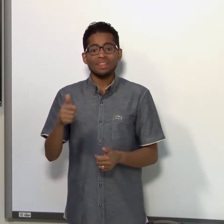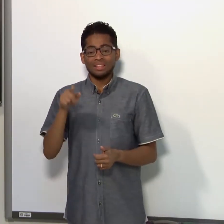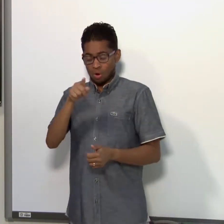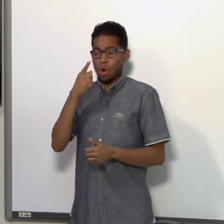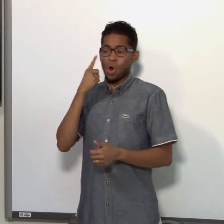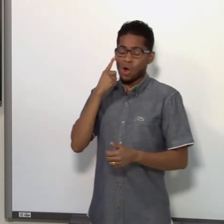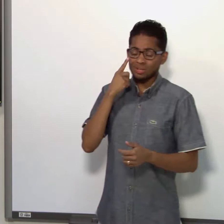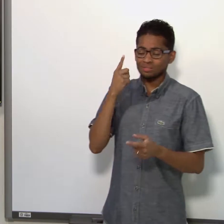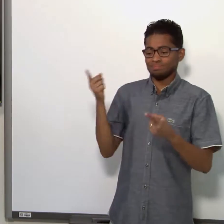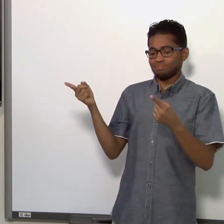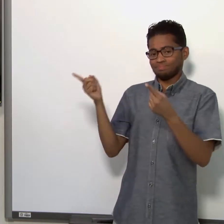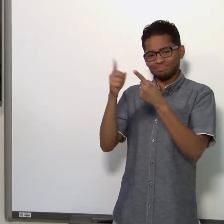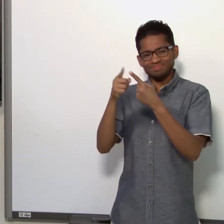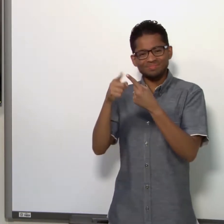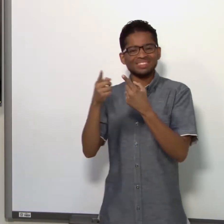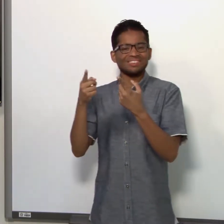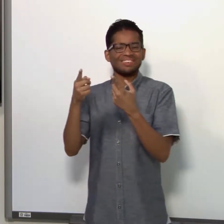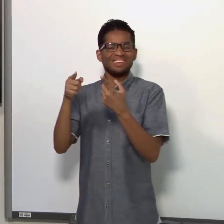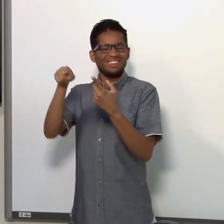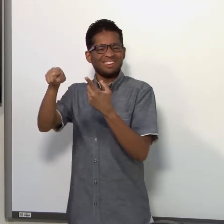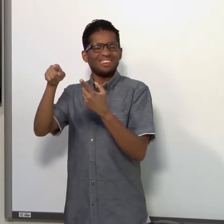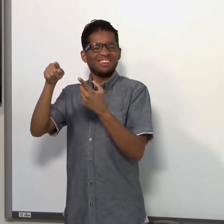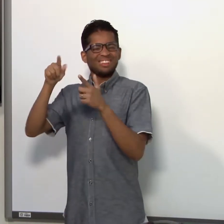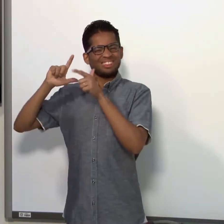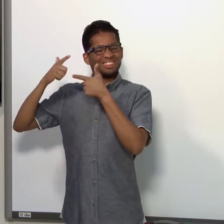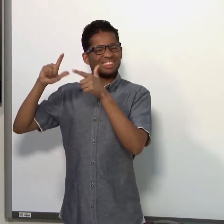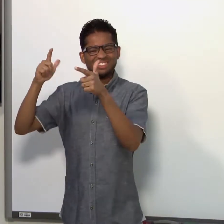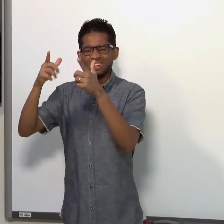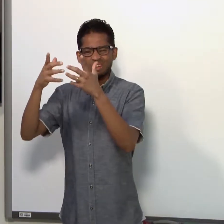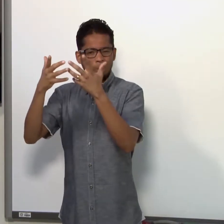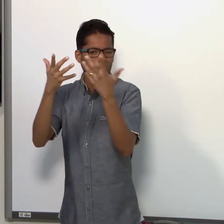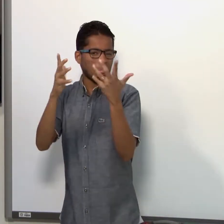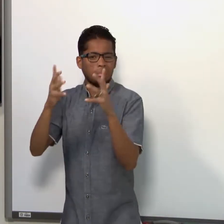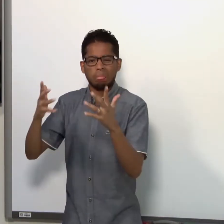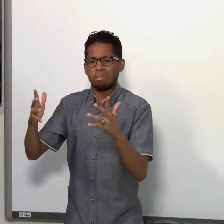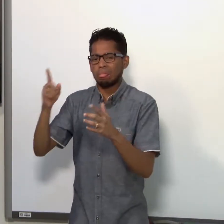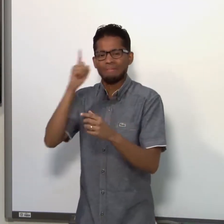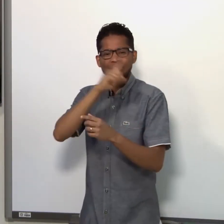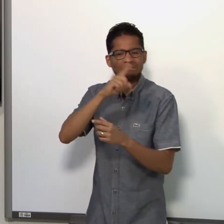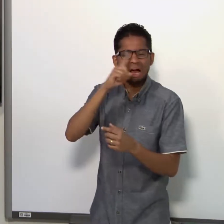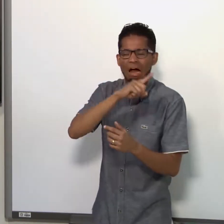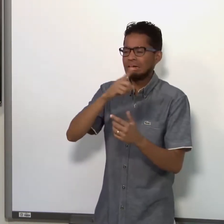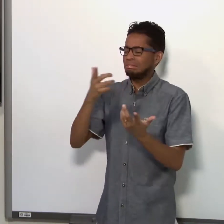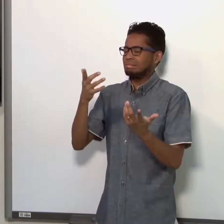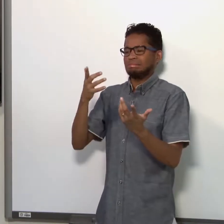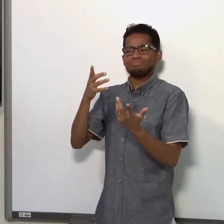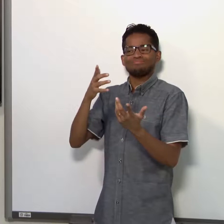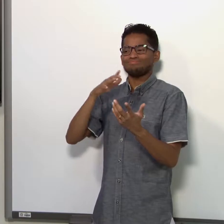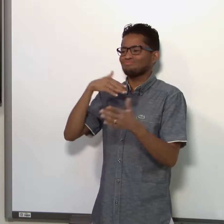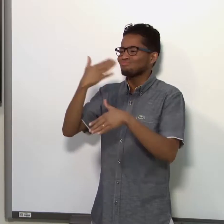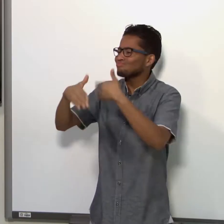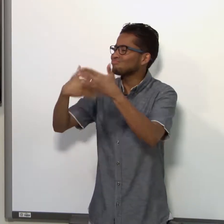através do contato com seus pares, através da língua de sinais. A teoria tradicional, ela tinha falhas.